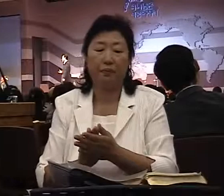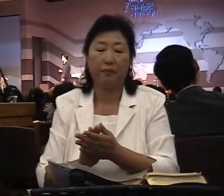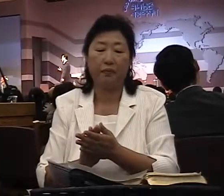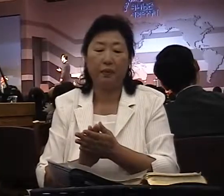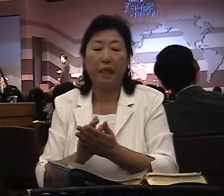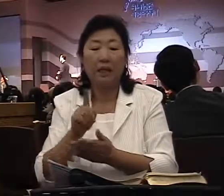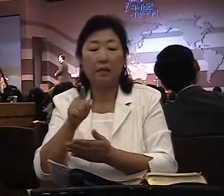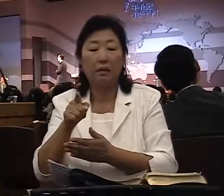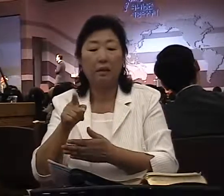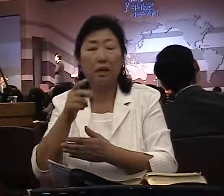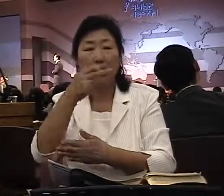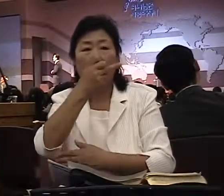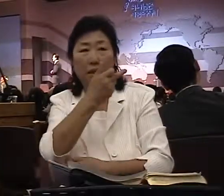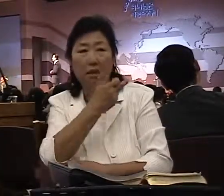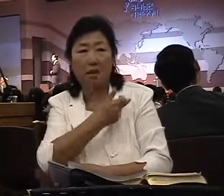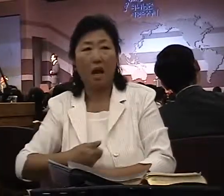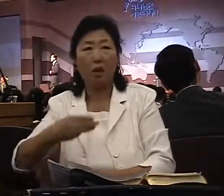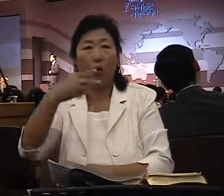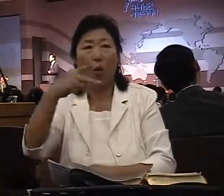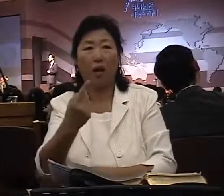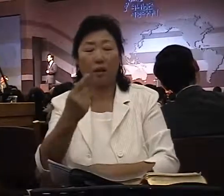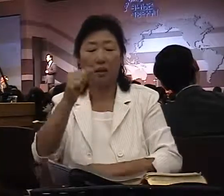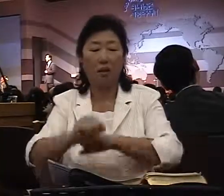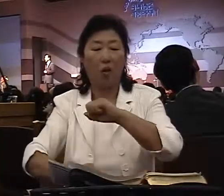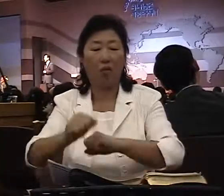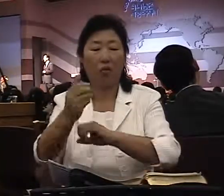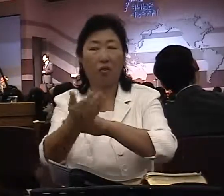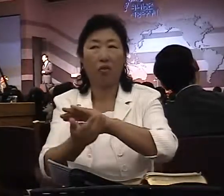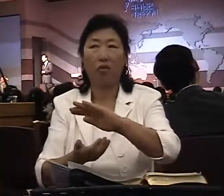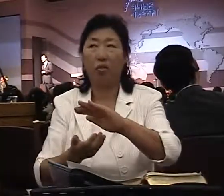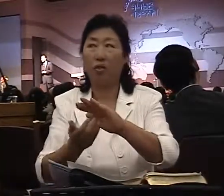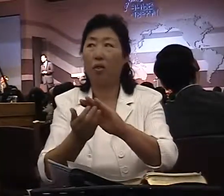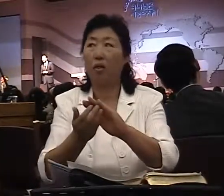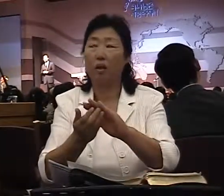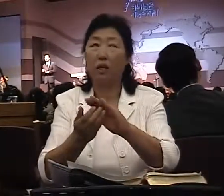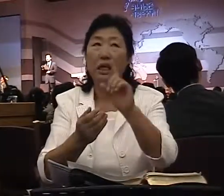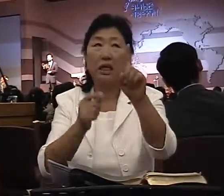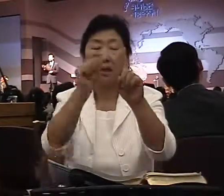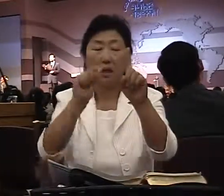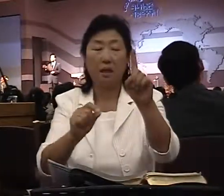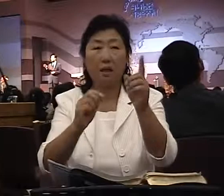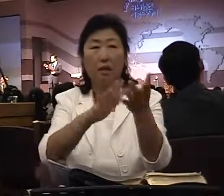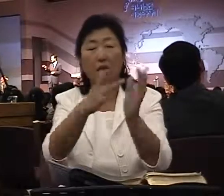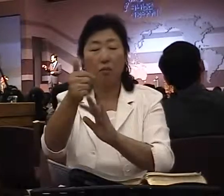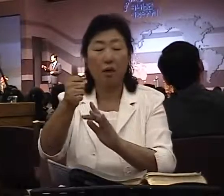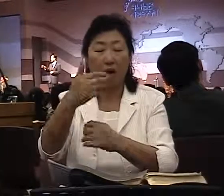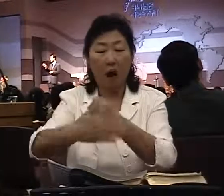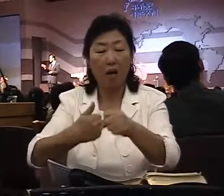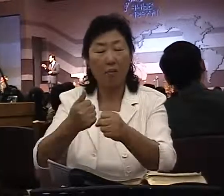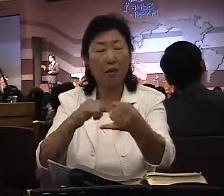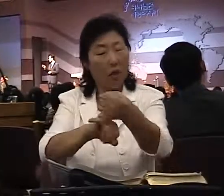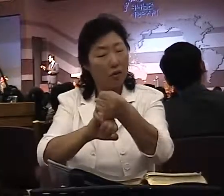그리고 사도행전 1장 8절을 보면 너무 잘 아는 말씀이지만 예수님께서 하나님의 약속하신 것을 기다리라 그러죠. 아버지 약속하신